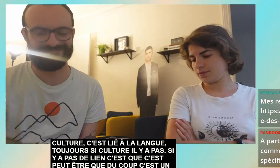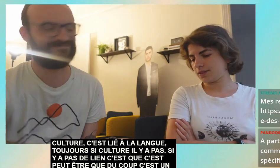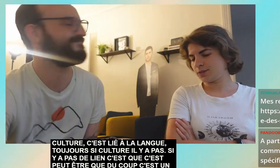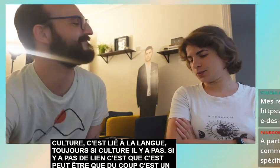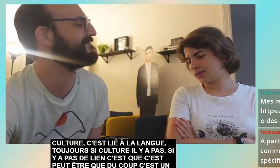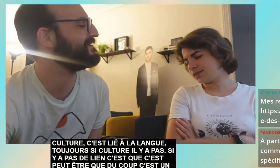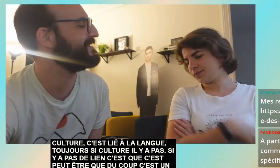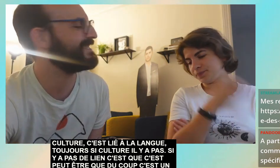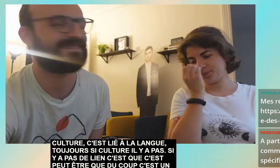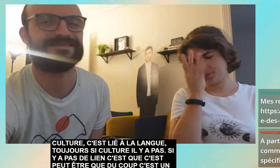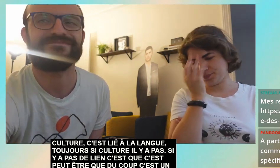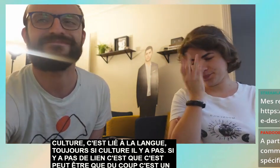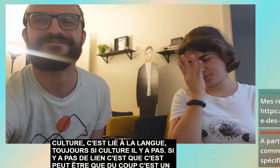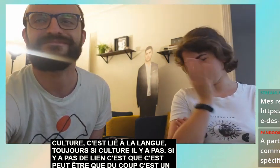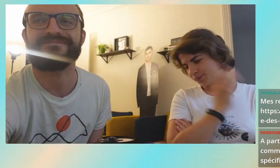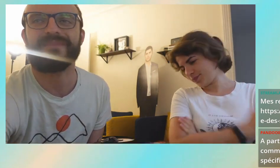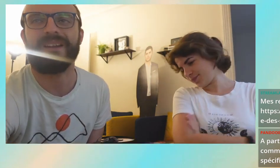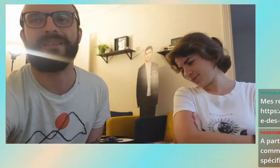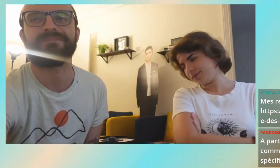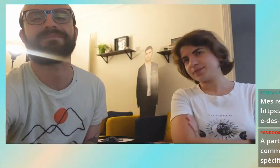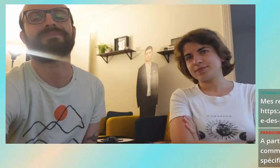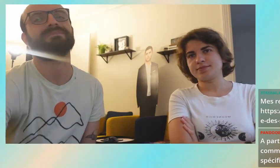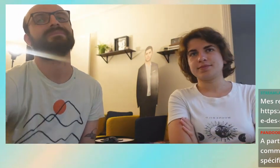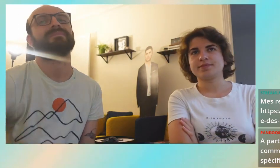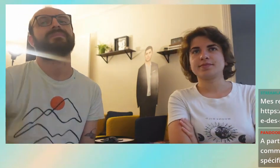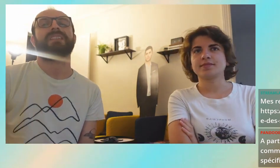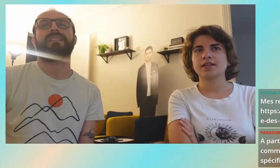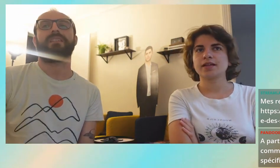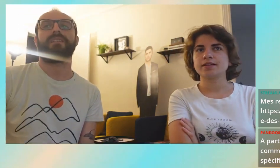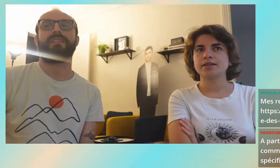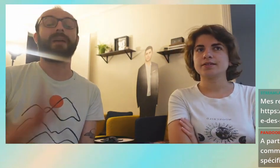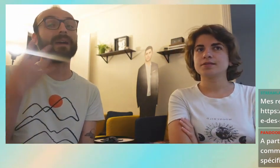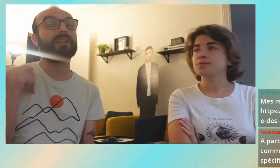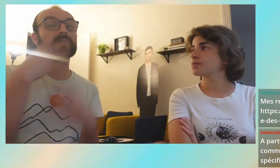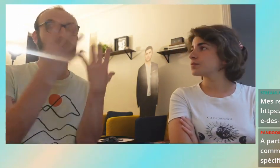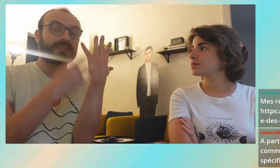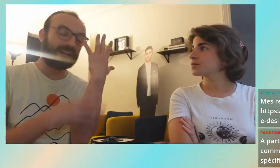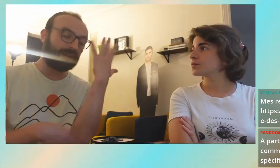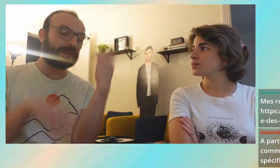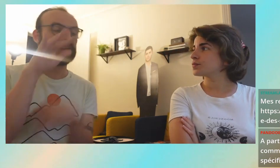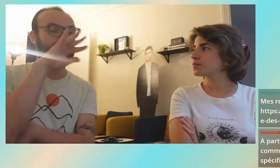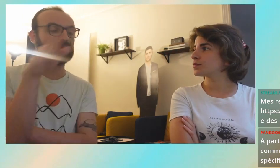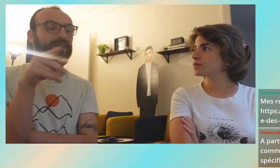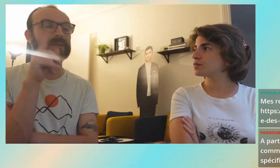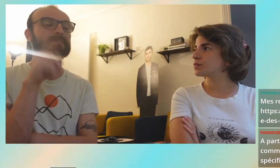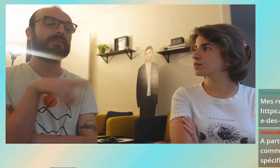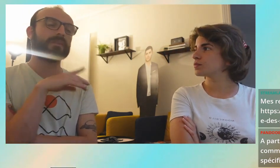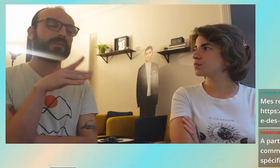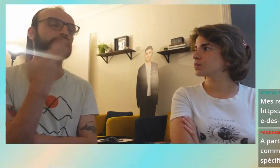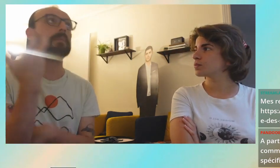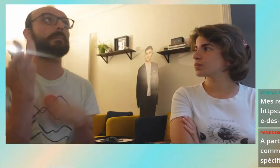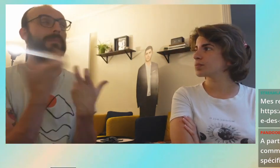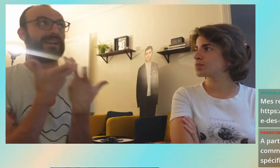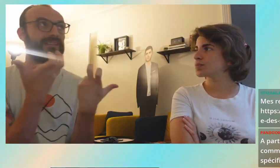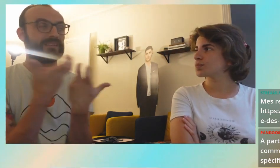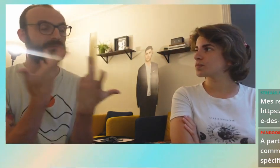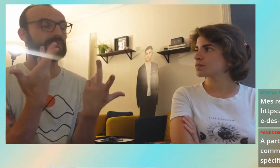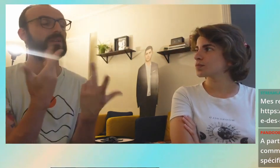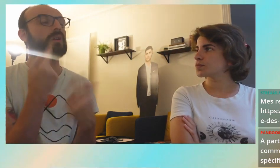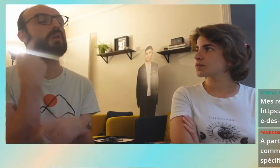C'est subtil. Ouais. Après, alors, tu vois, une grammaire, un alphabet, pas forcément. Par exemple,